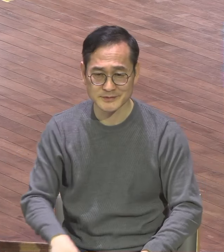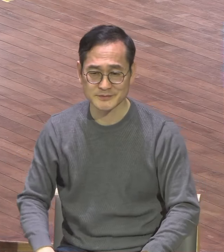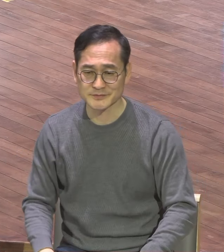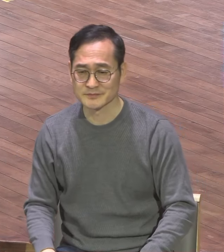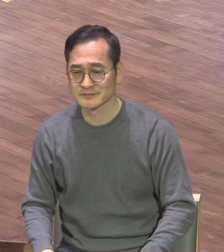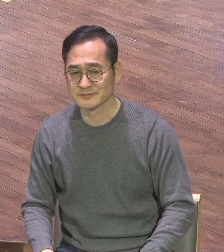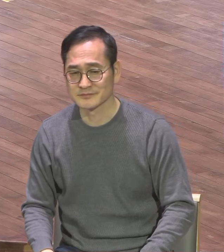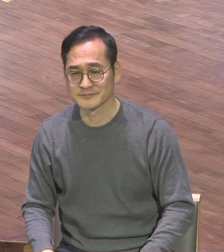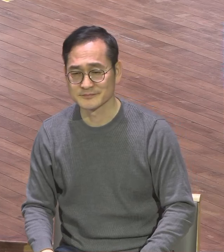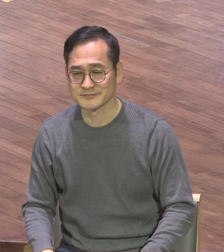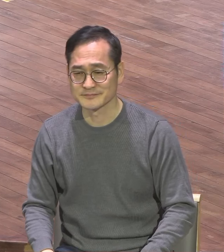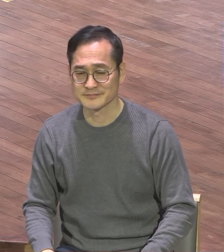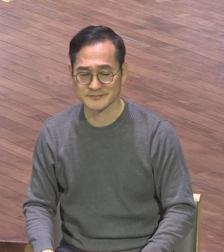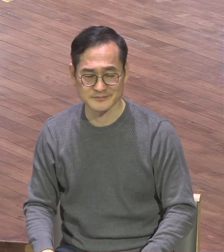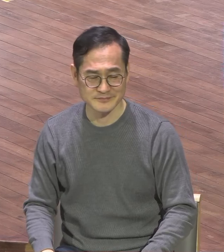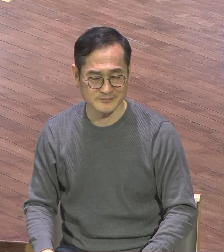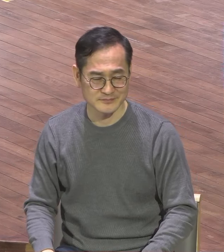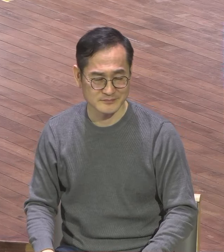예를 들면